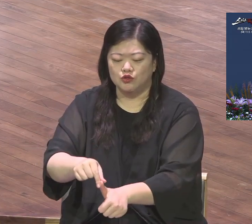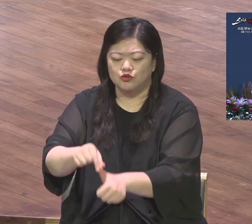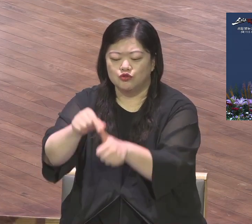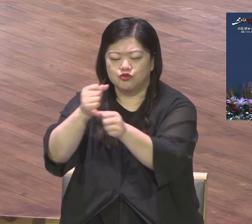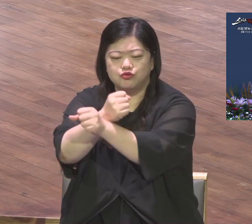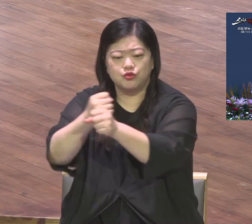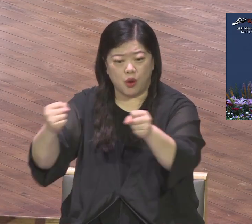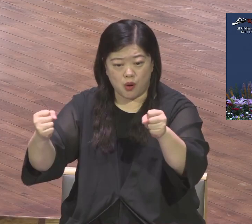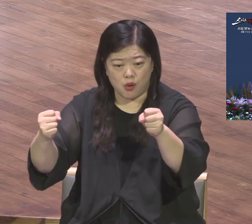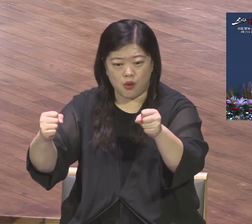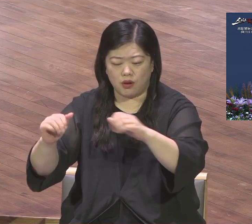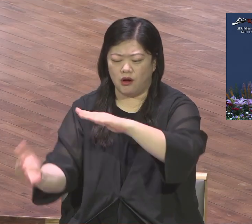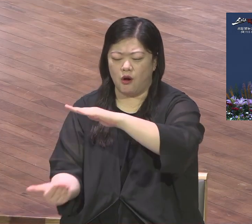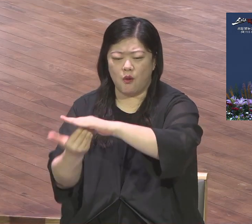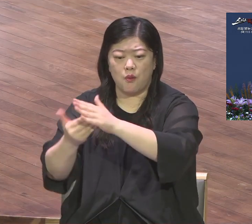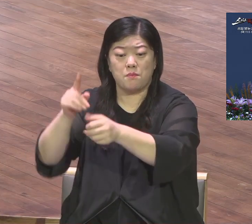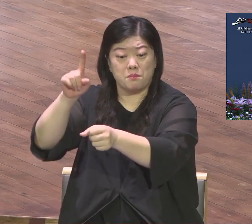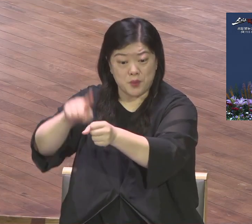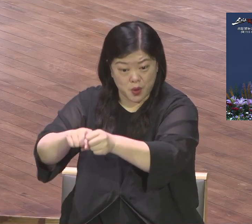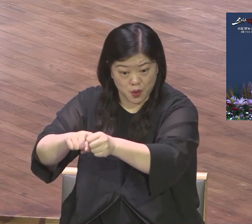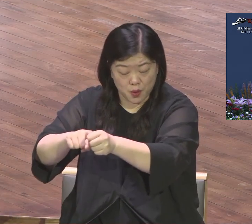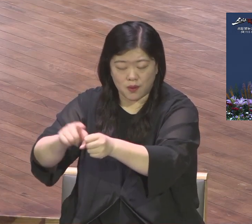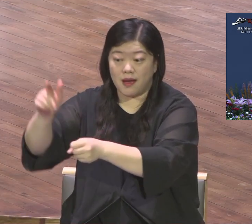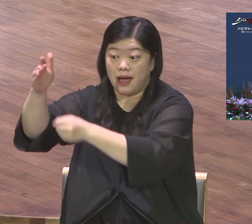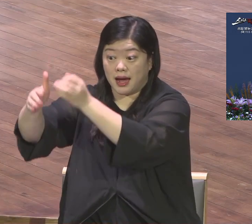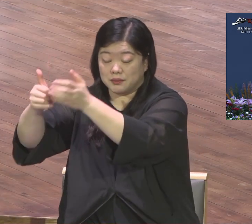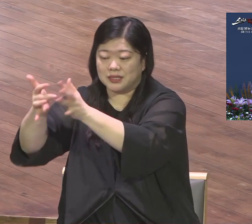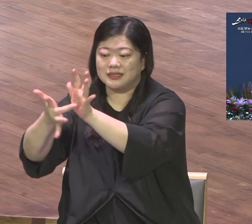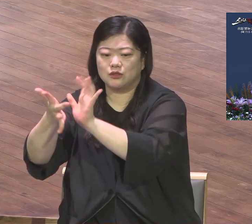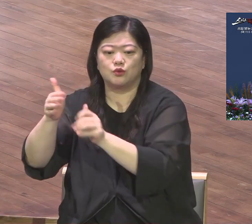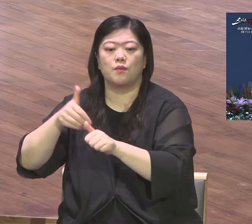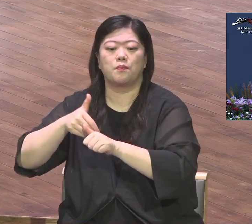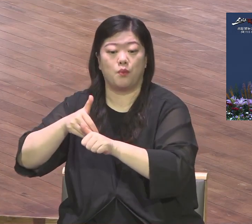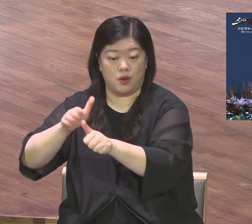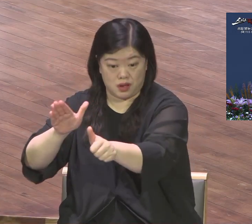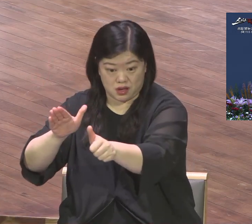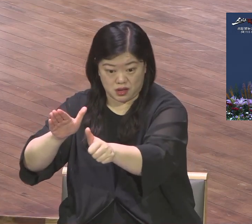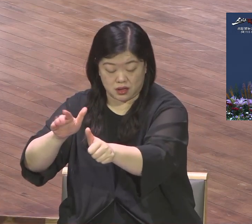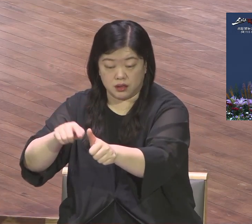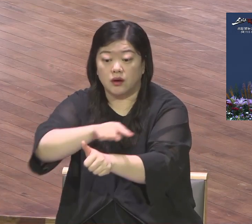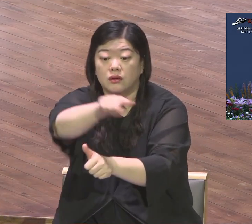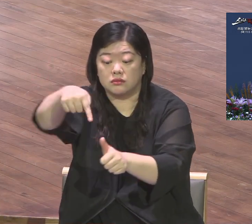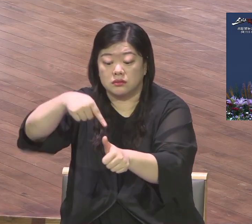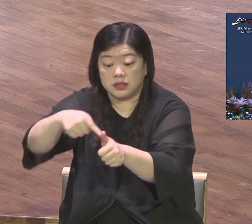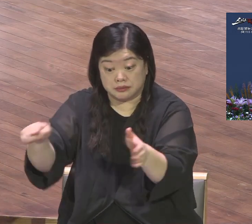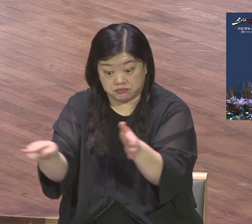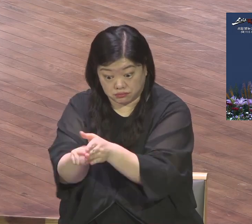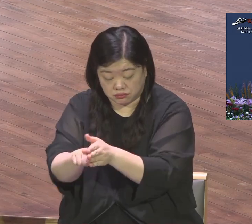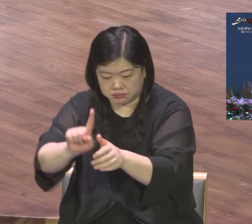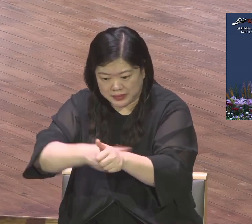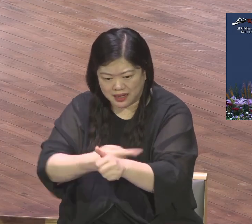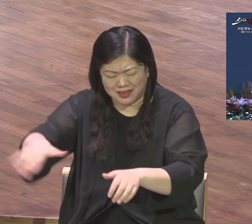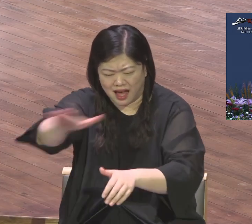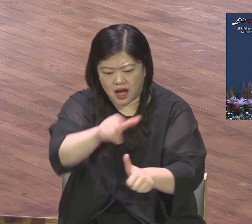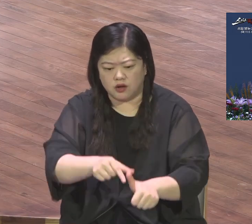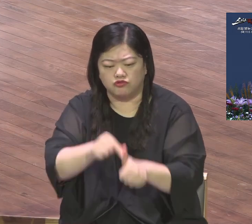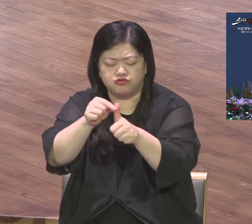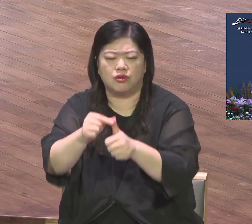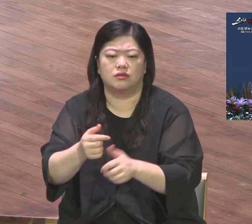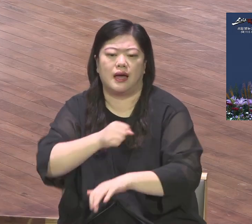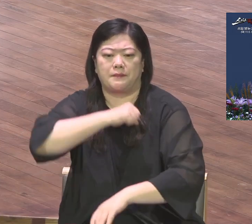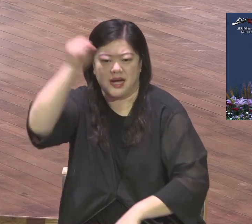놀라운 하나님의 은혜로 그렇게 주어진 것입니다. 그래서 우리의 입술로 나오는 것이 뭐가 돼야